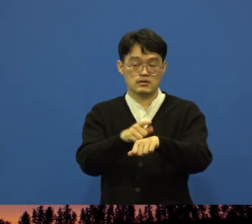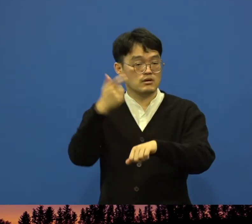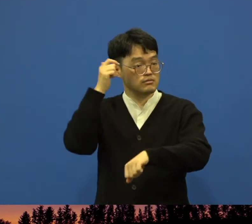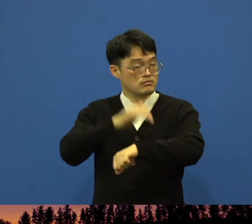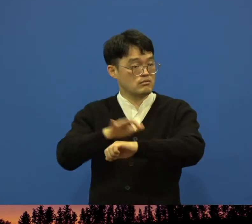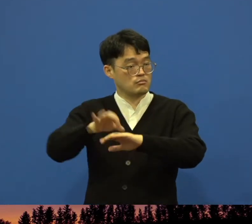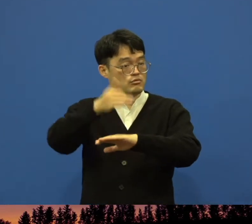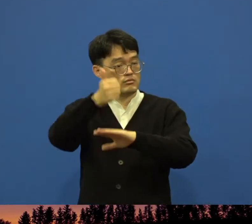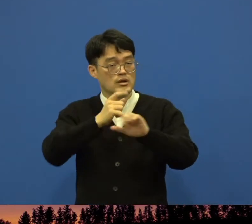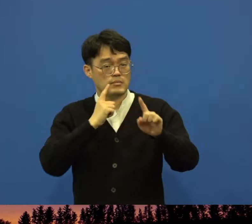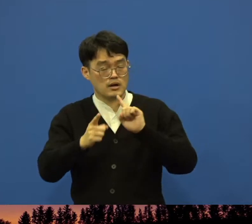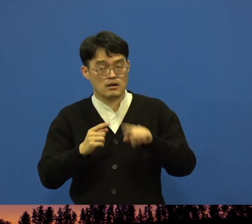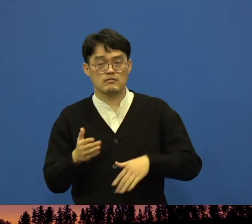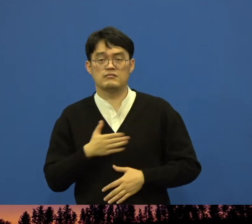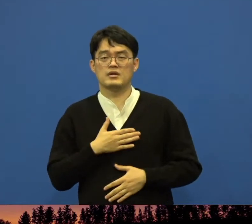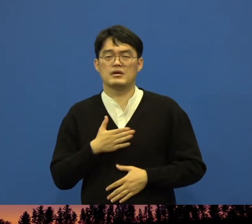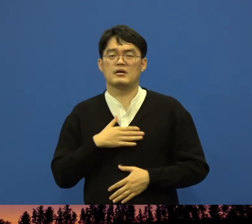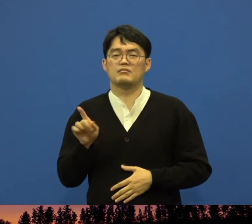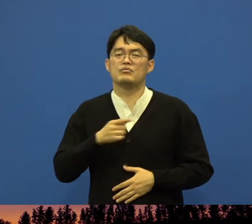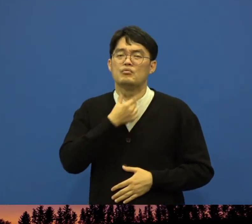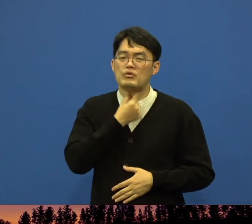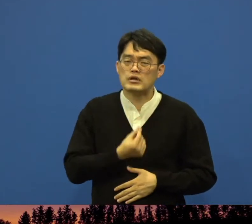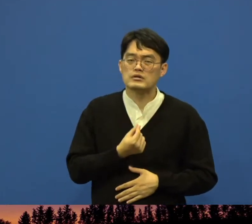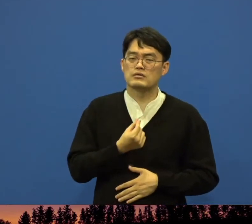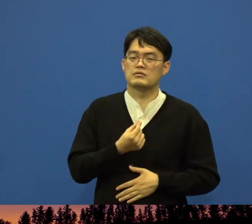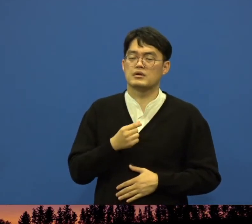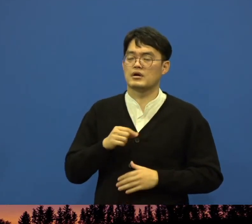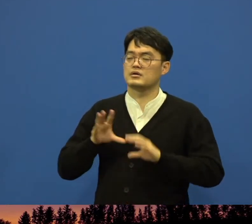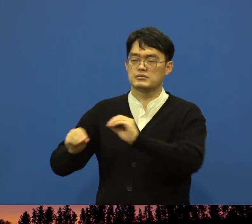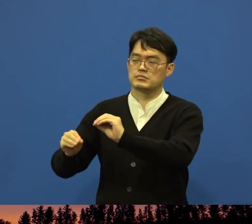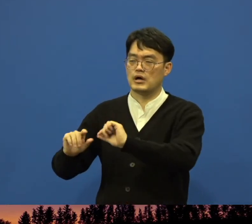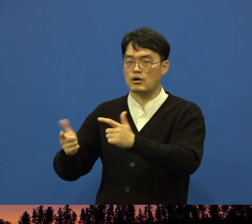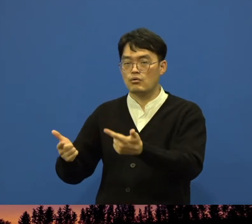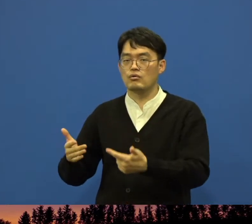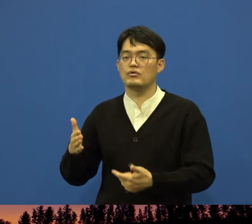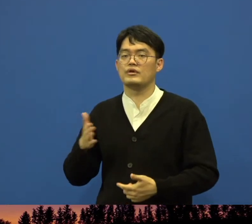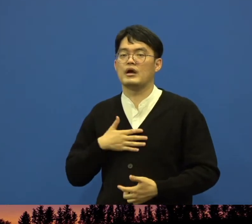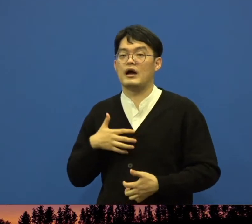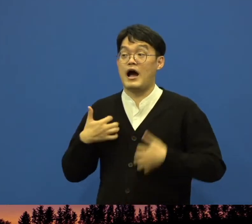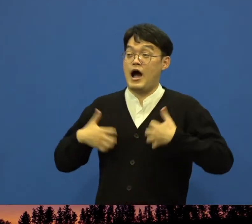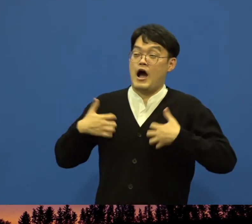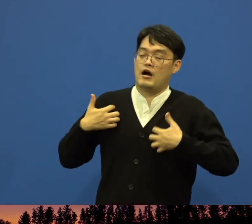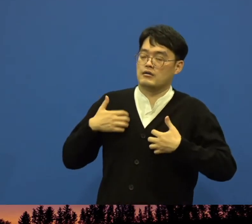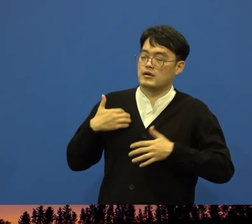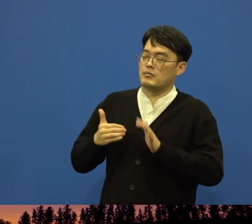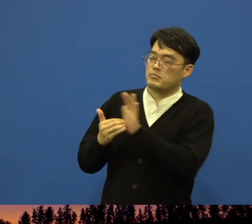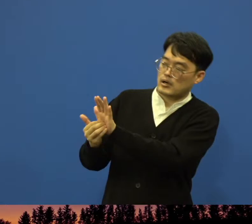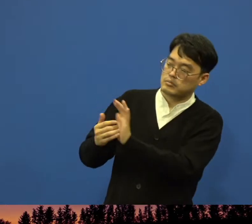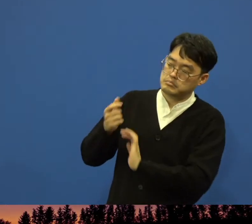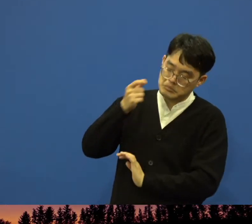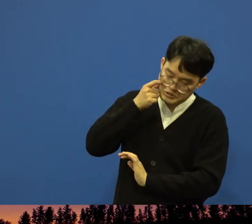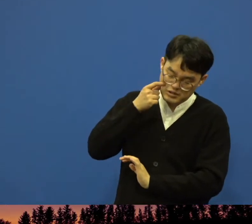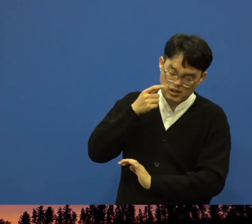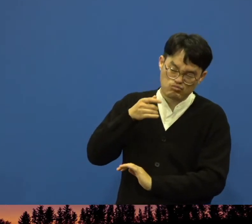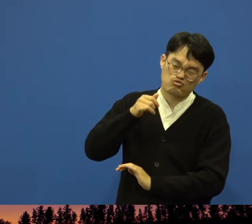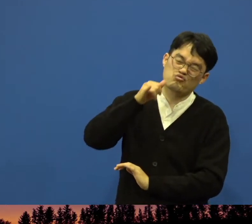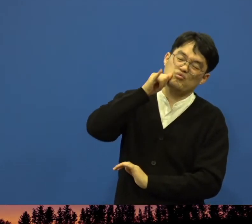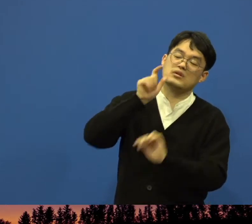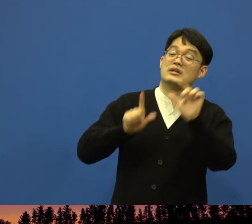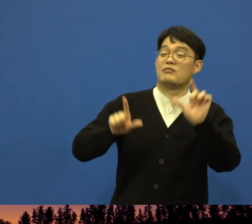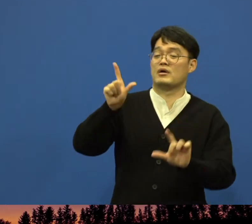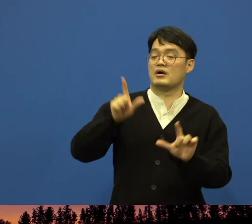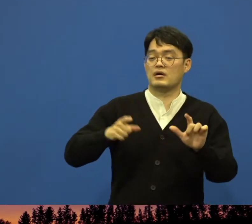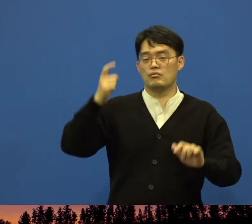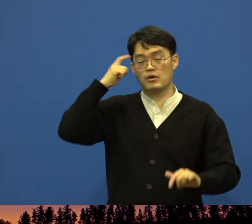무엇이든지 내 마음이 절구하는 것을 내가 막지 아니하였으니. 그죠? 이 중독된 상태예요. 솔로몬. 이런 나의 모든 수고를 내